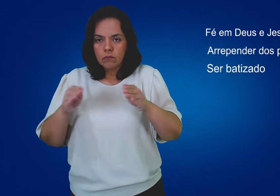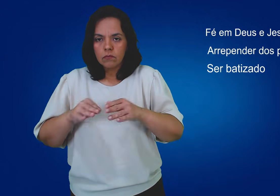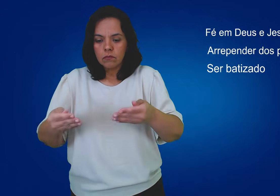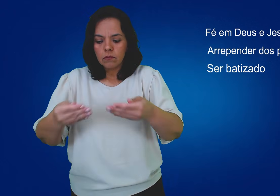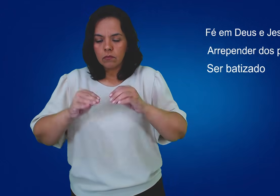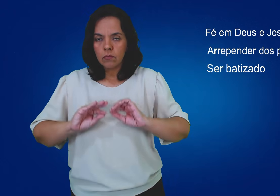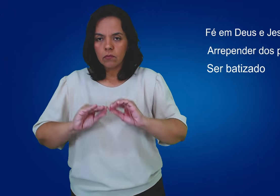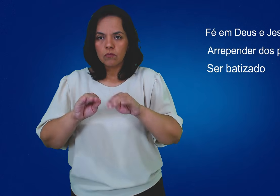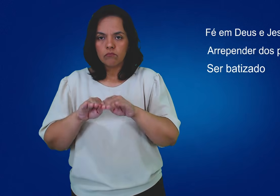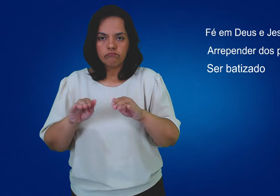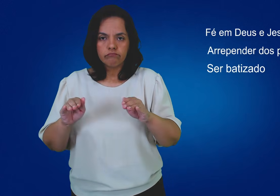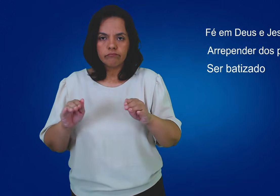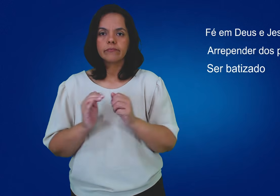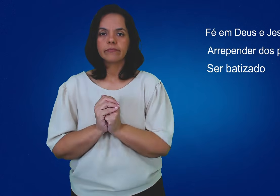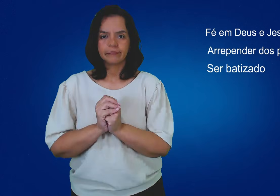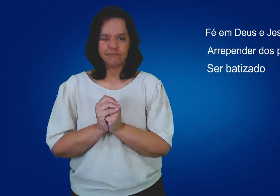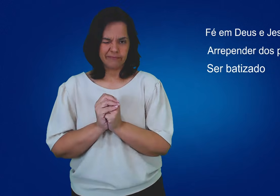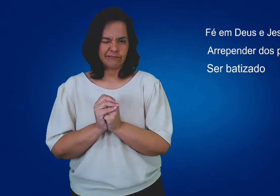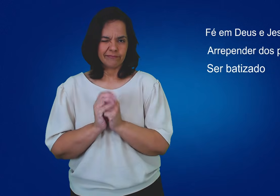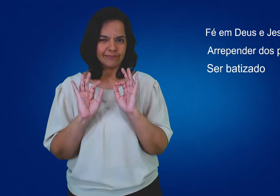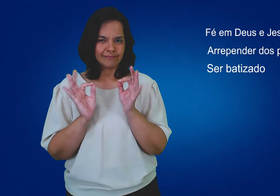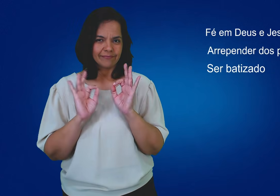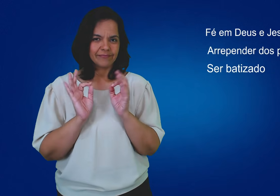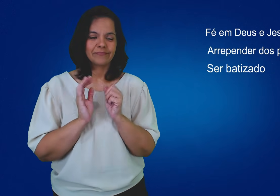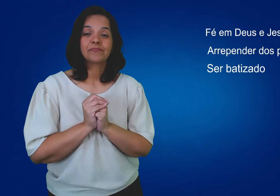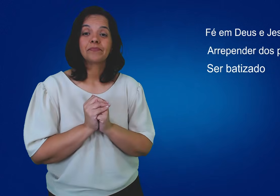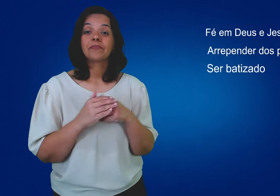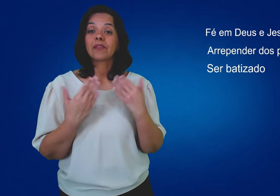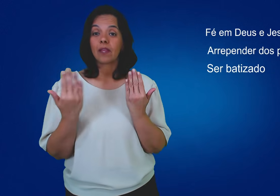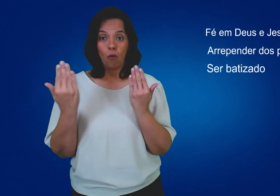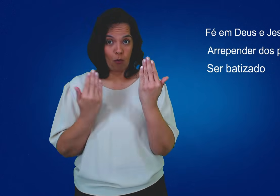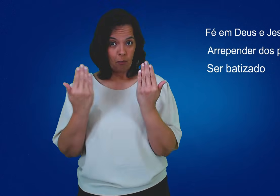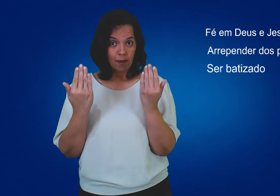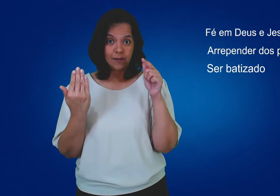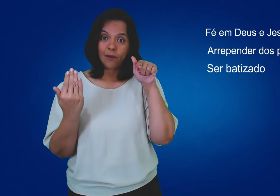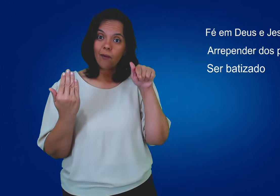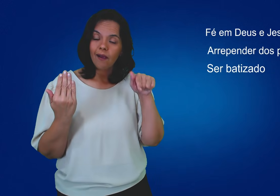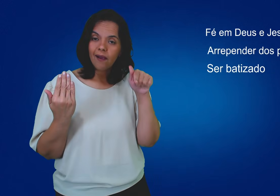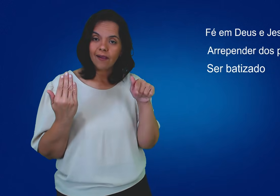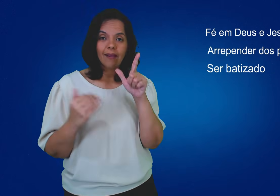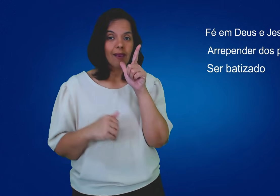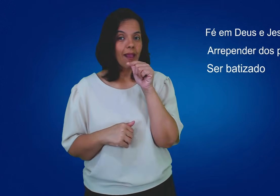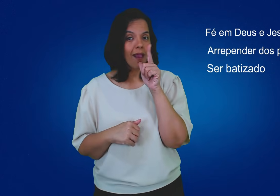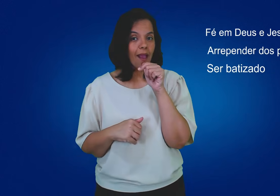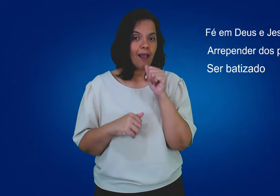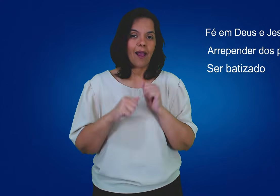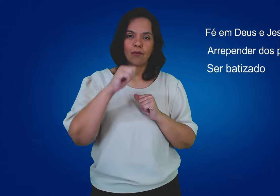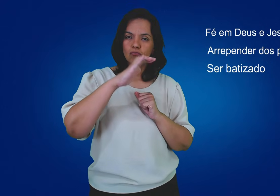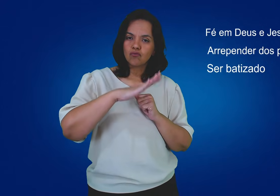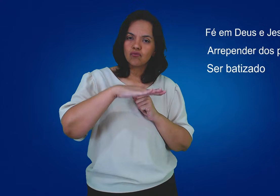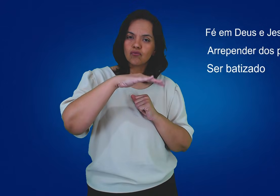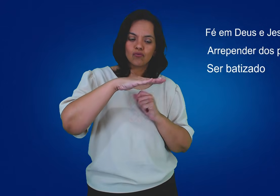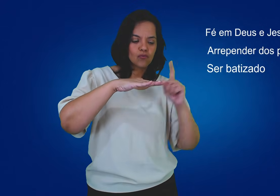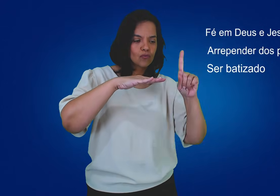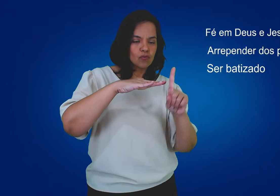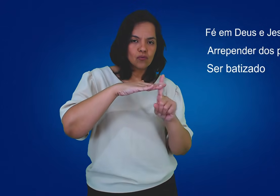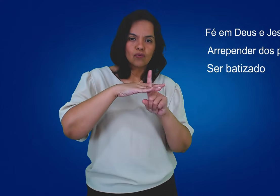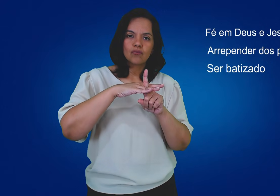nesse buraco, fechamos com terra, ok? Então, na comparação, a